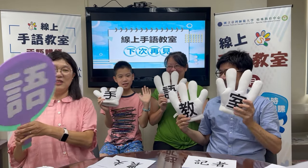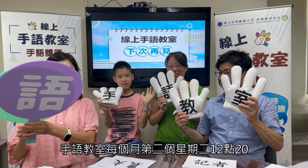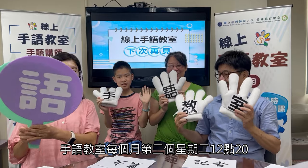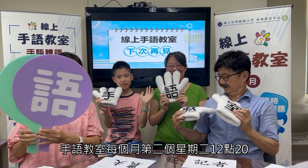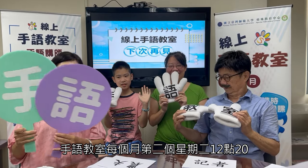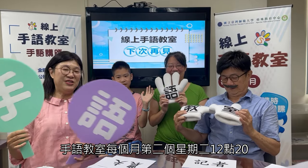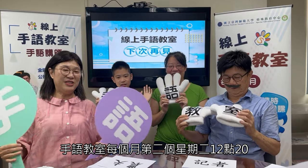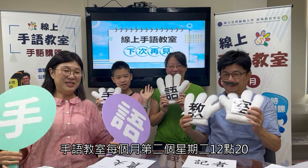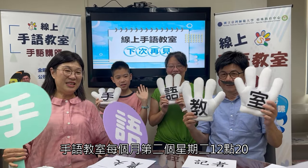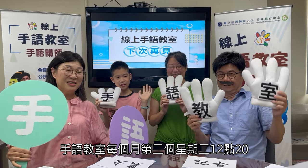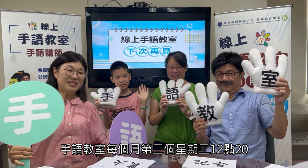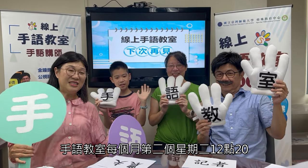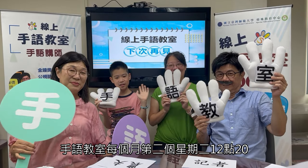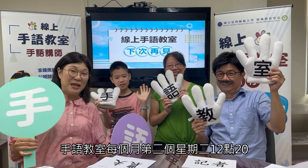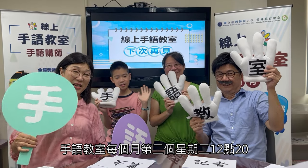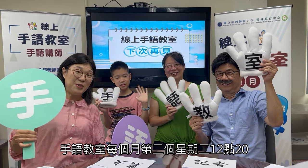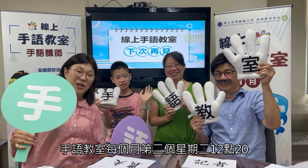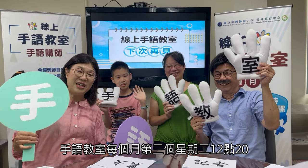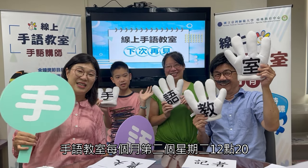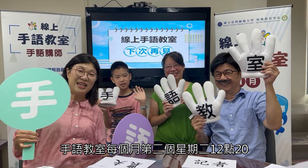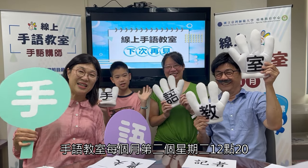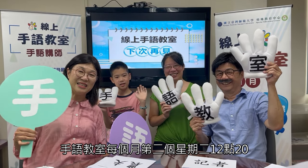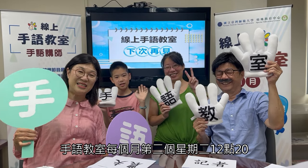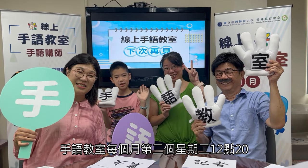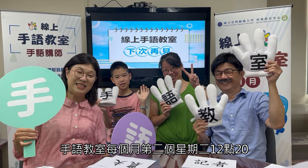手语教室每个月第二个星期二